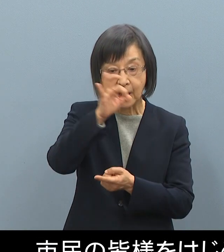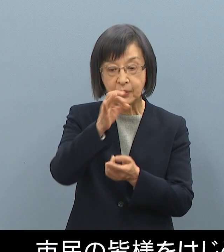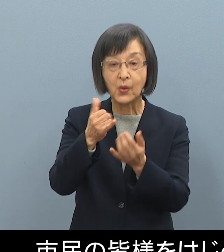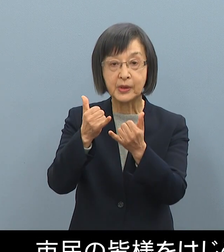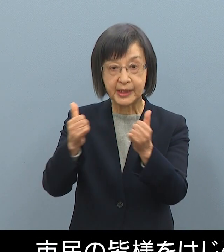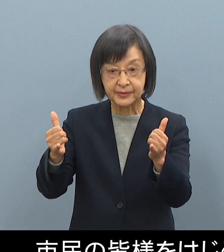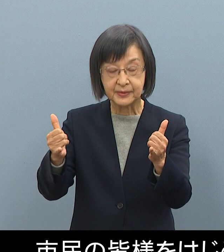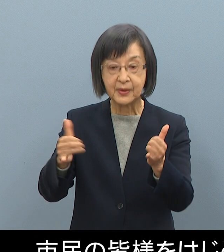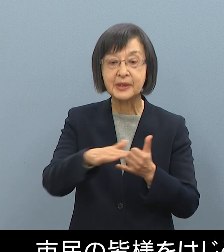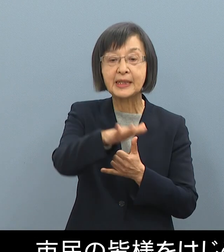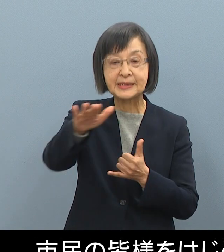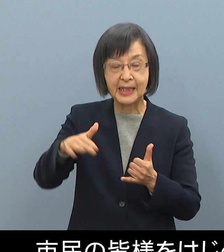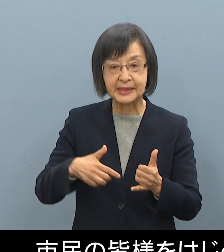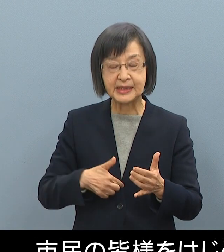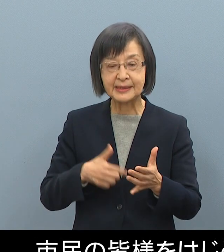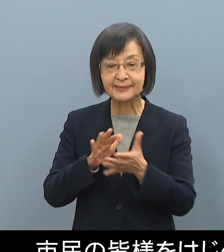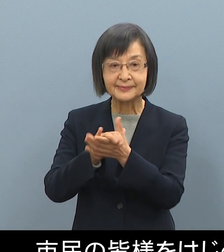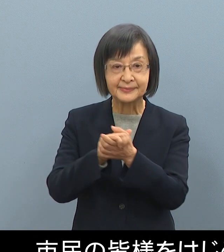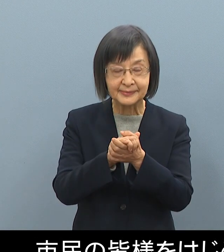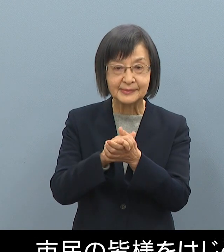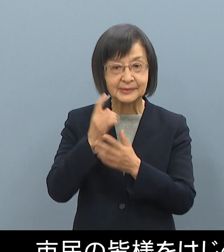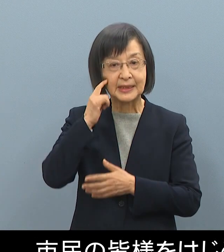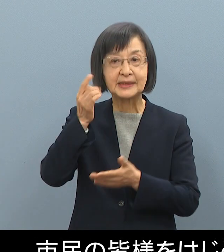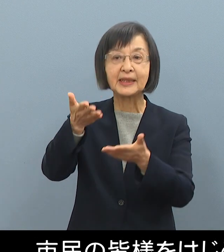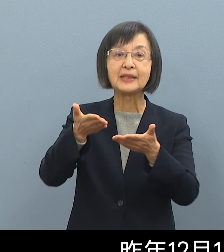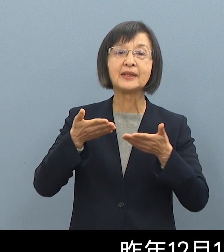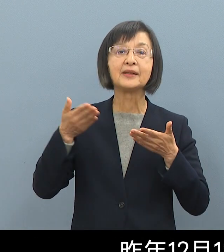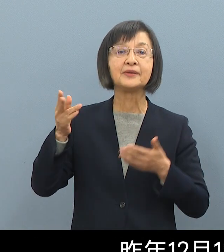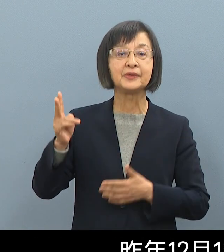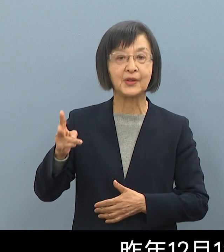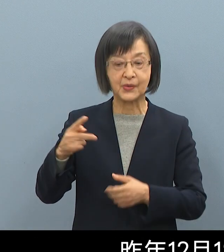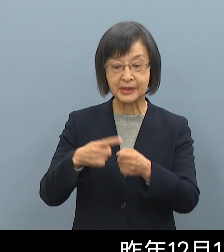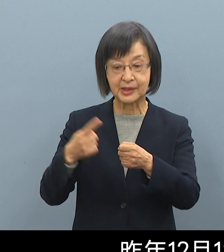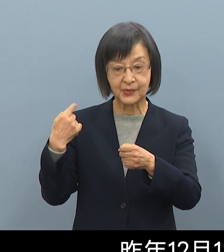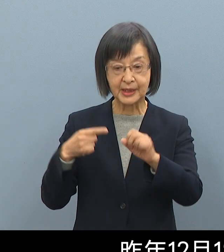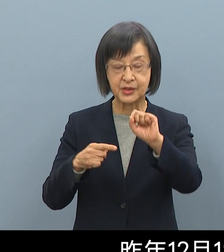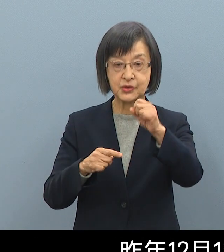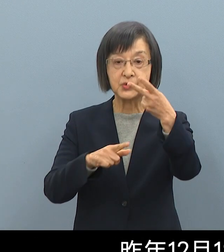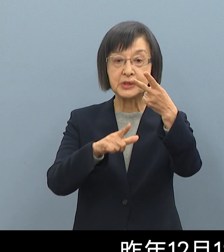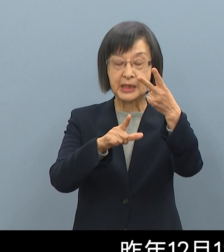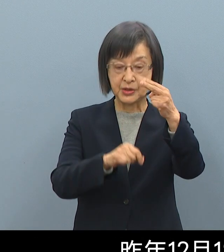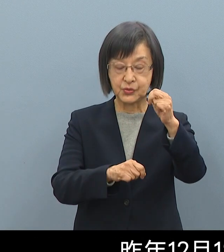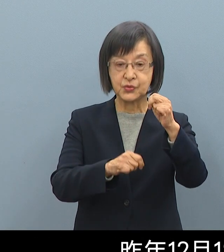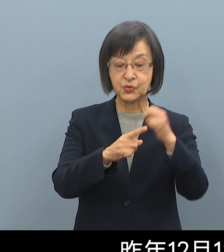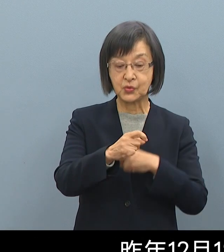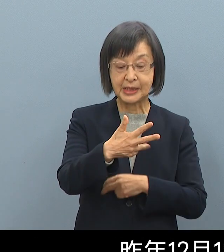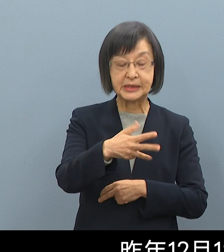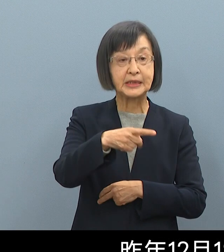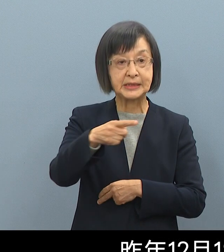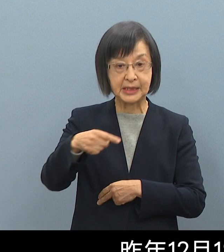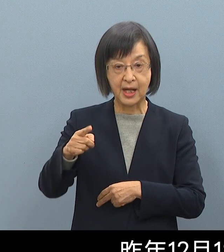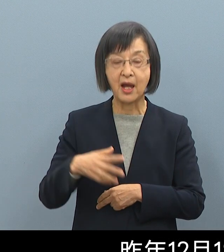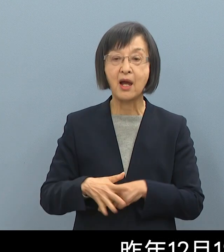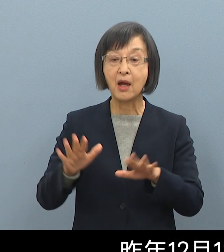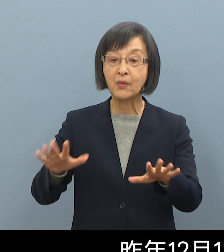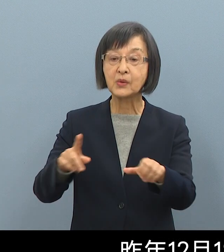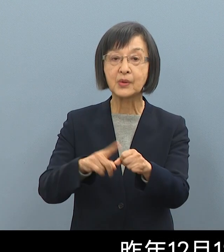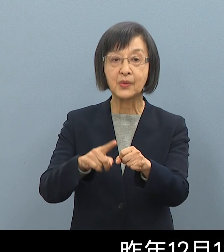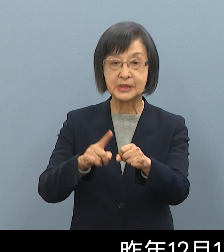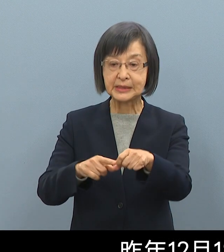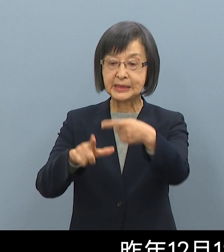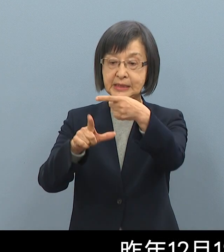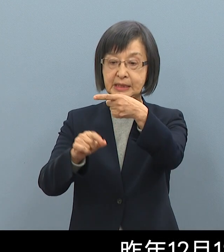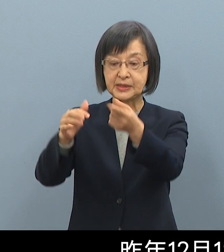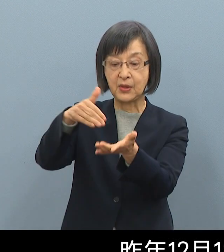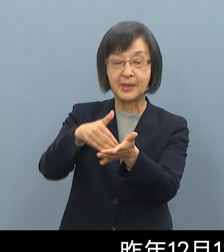様にも親しみを感じていただけますよう、昨年12月18日から今年の